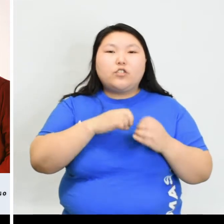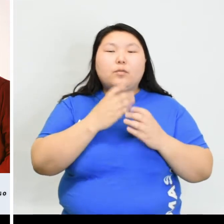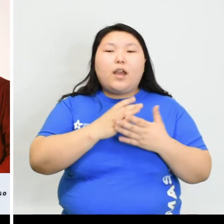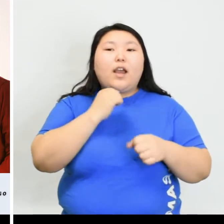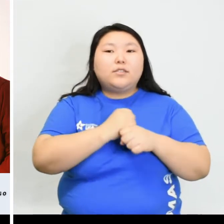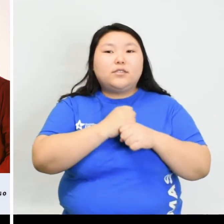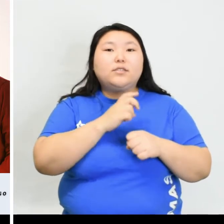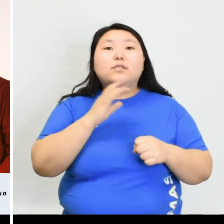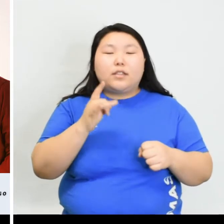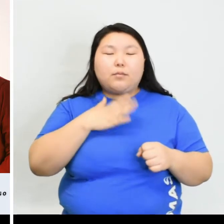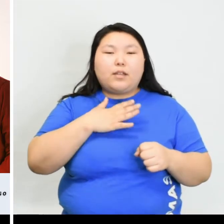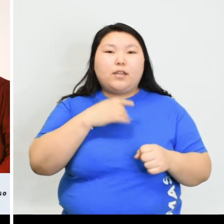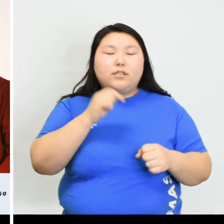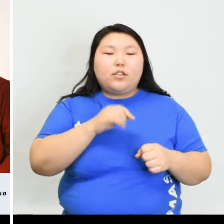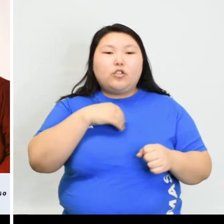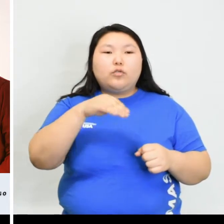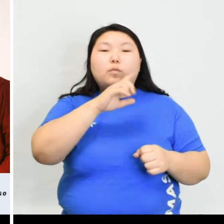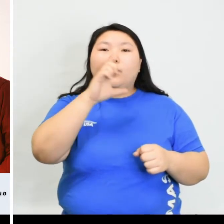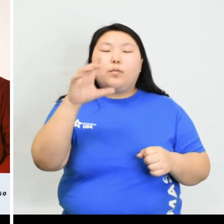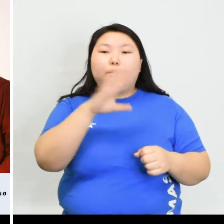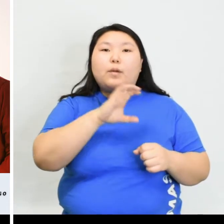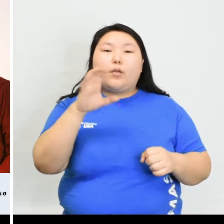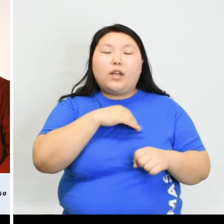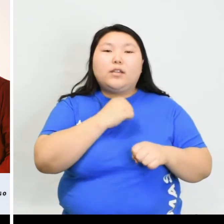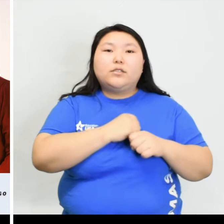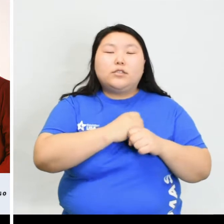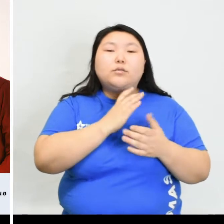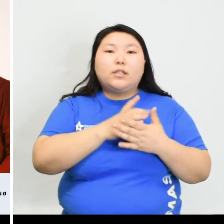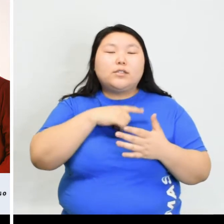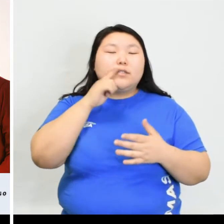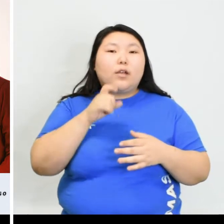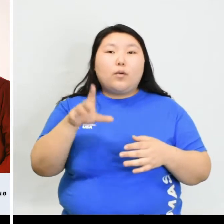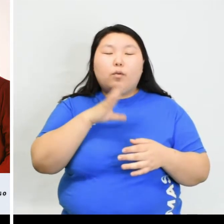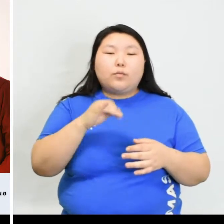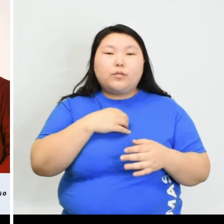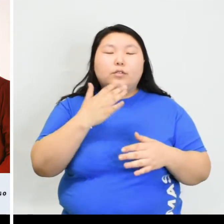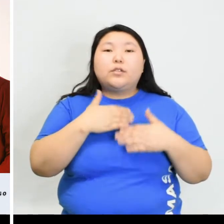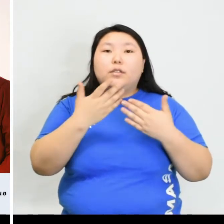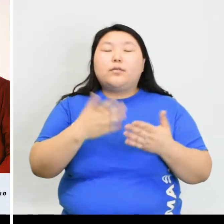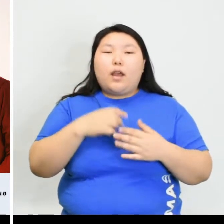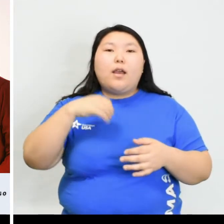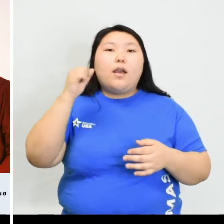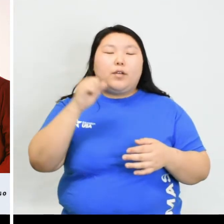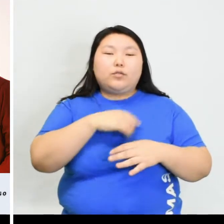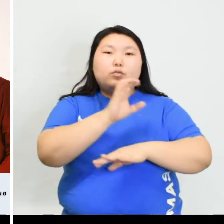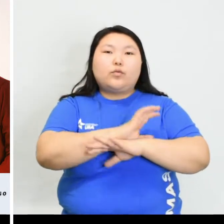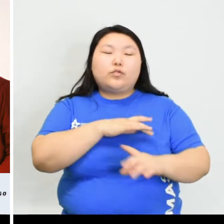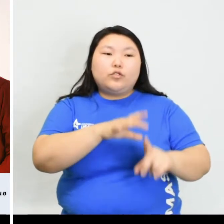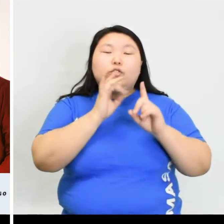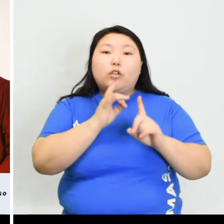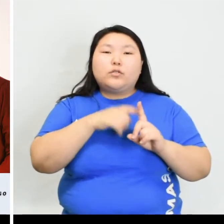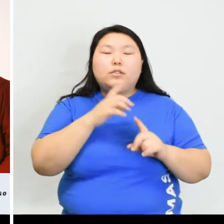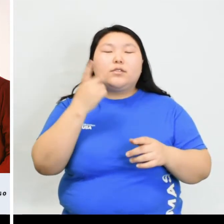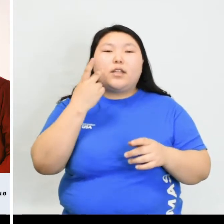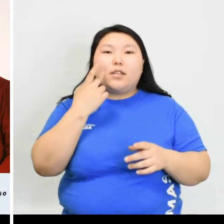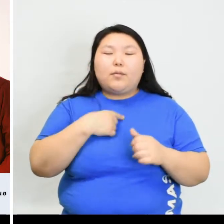ажилтнаар тэгэл одоо манай тэр нэг төрийн бас байгууллагад ажиллаж байгаа залуучууд бас надаас асуудаг байхгүй. Америкийн сургууль сонгохдоо